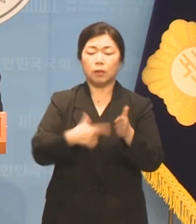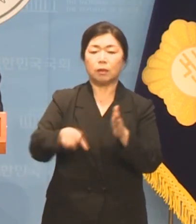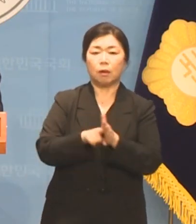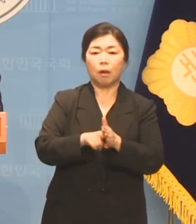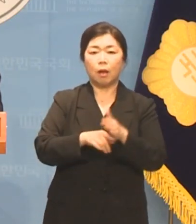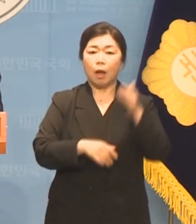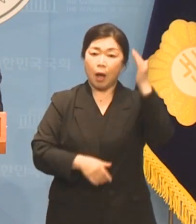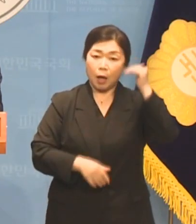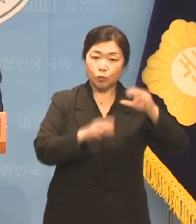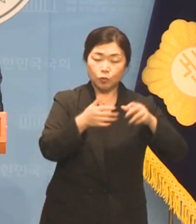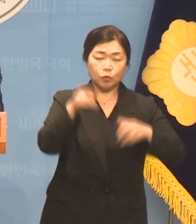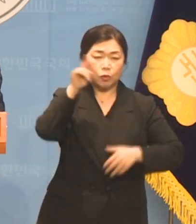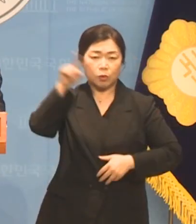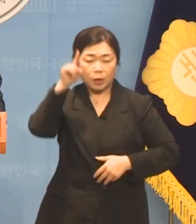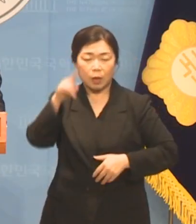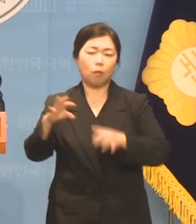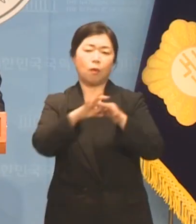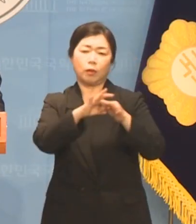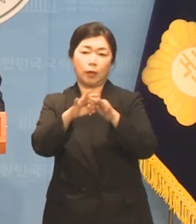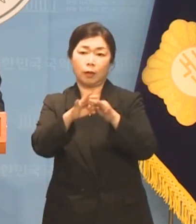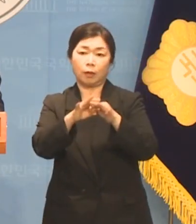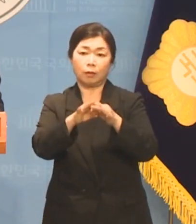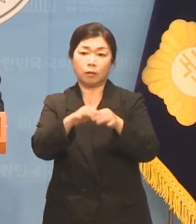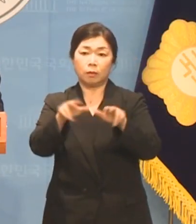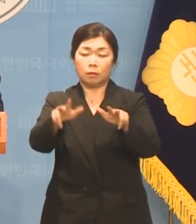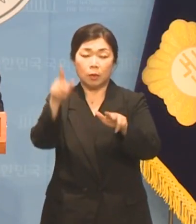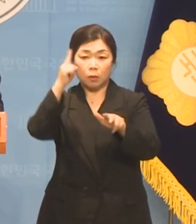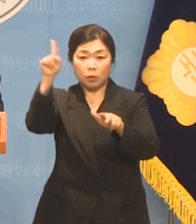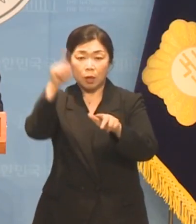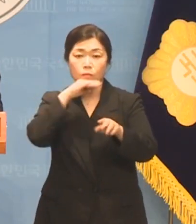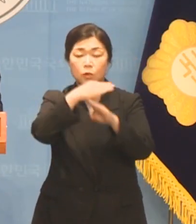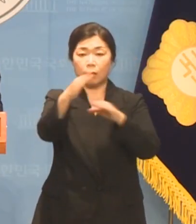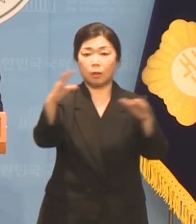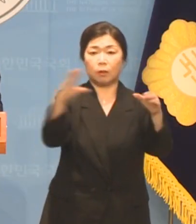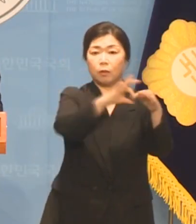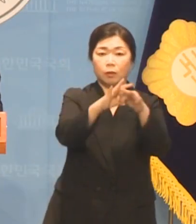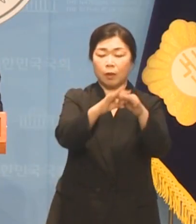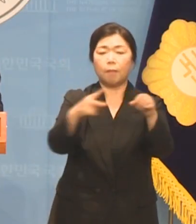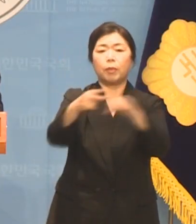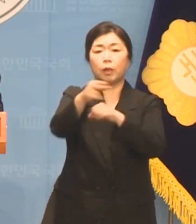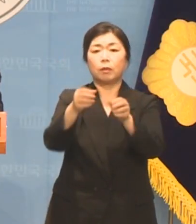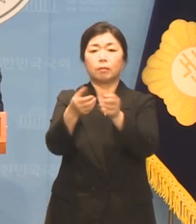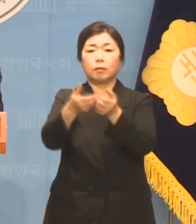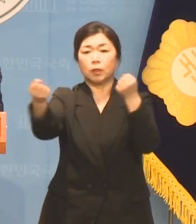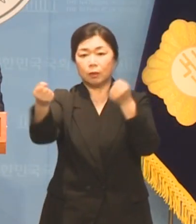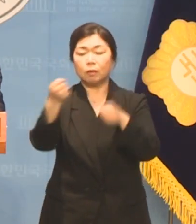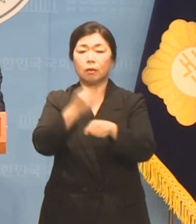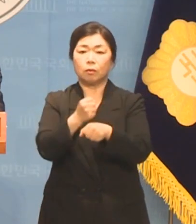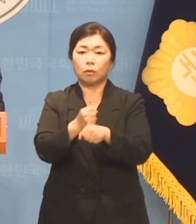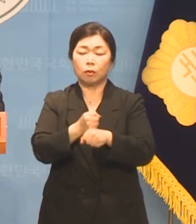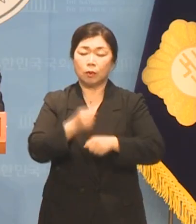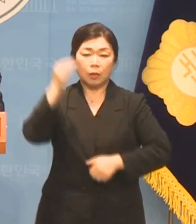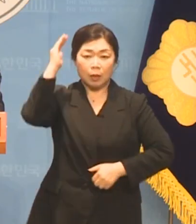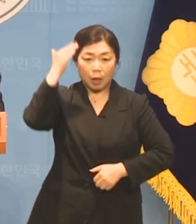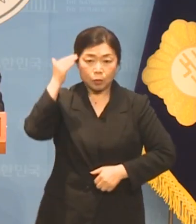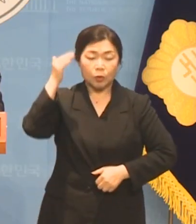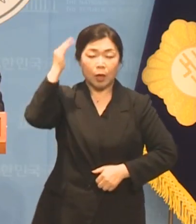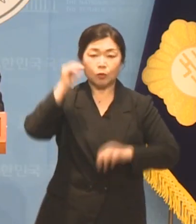추진하겠습니다. 러시아가 북한과의 결탁에서 벗어나 평화를 추구하면서 우리의 북극 항로